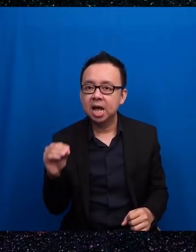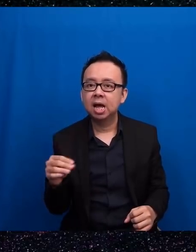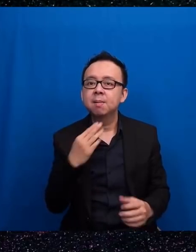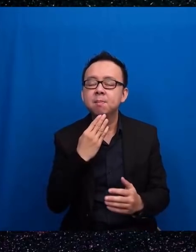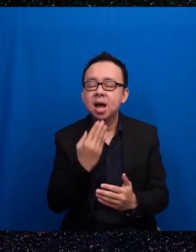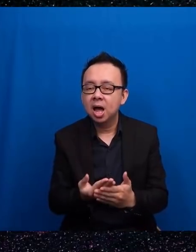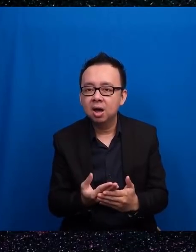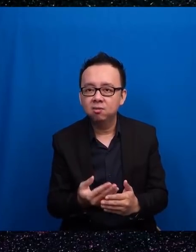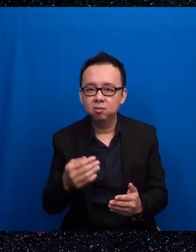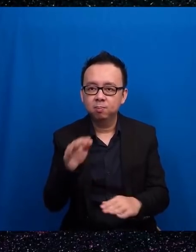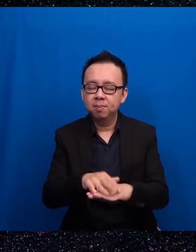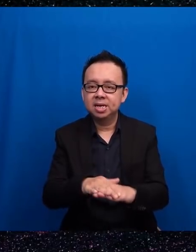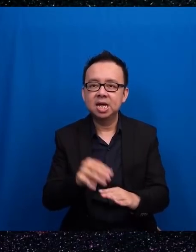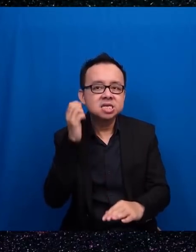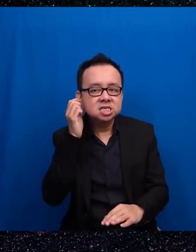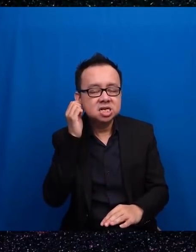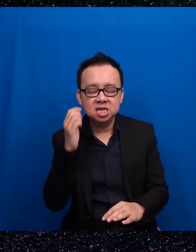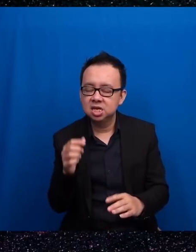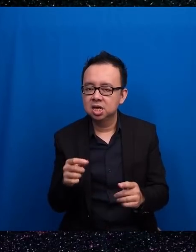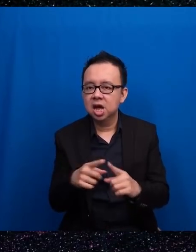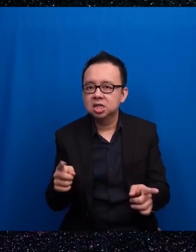tidak pernah menganggap.